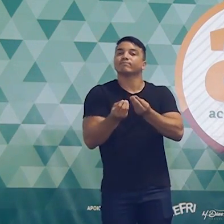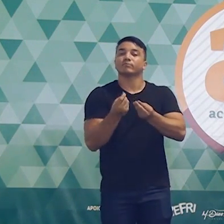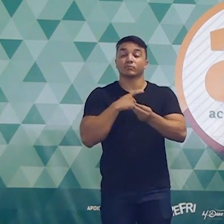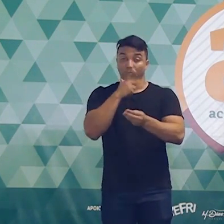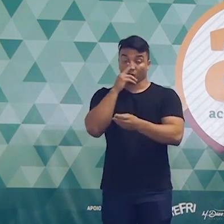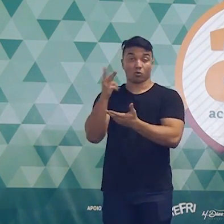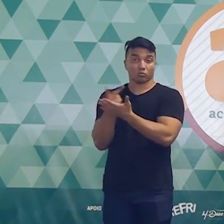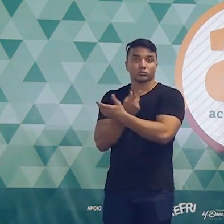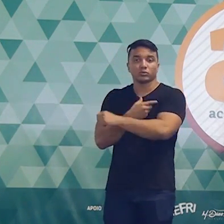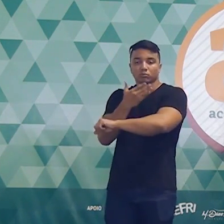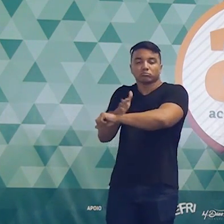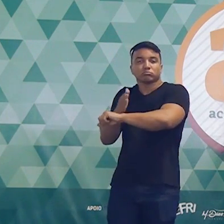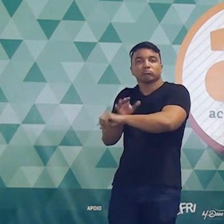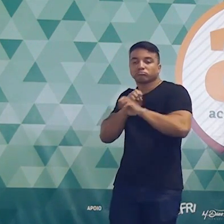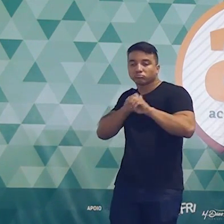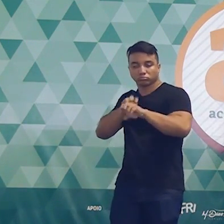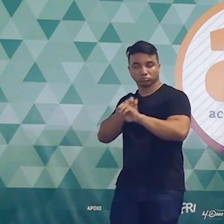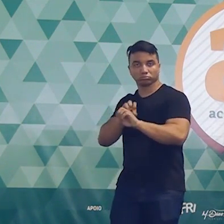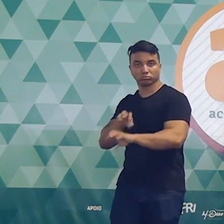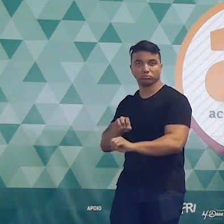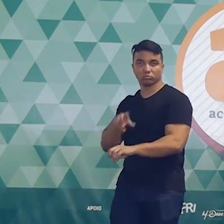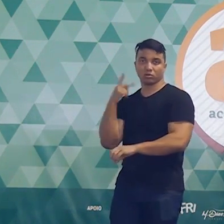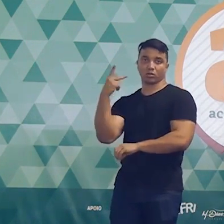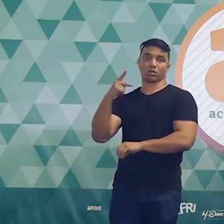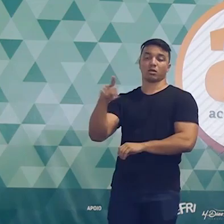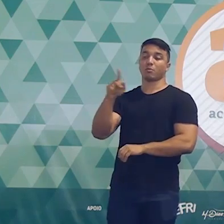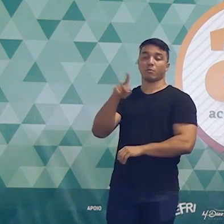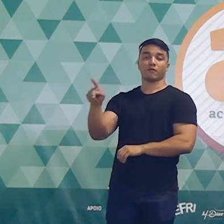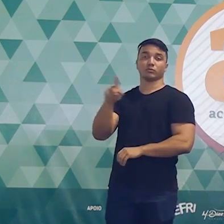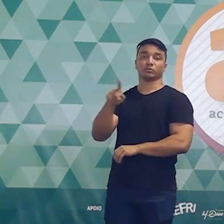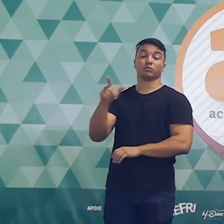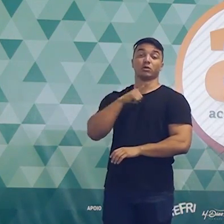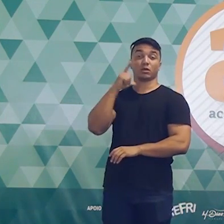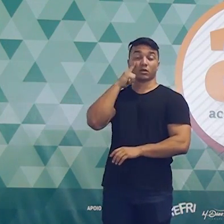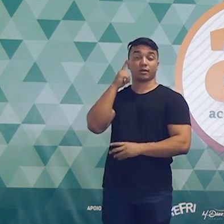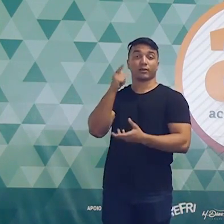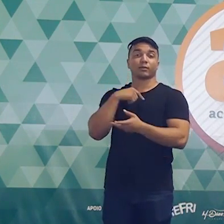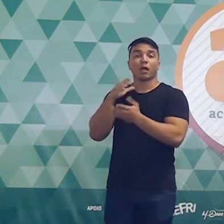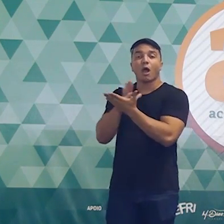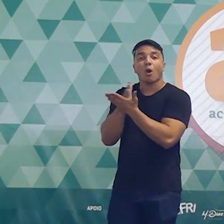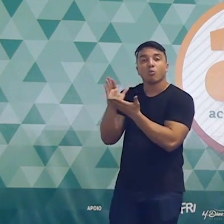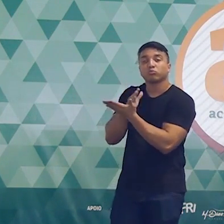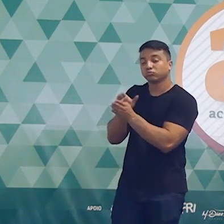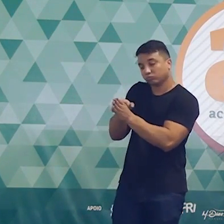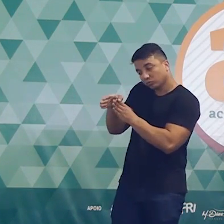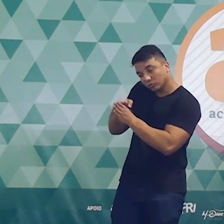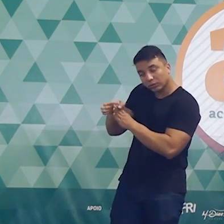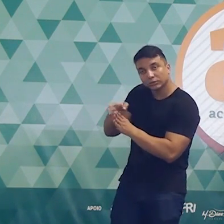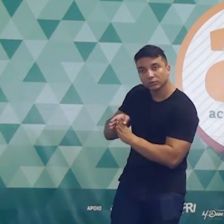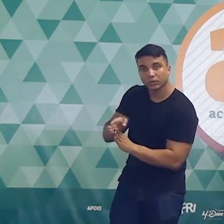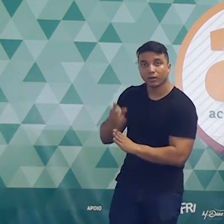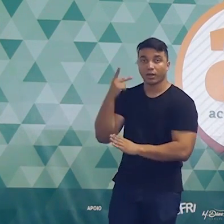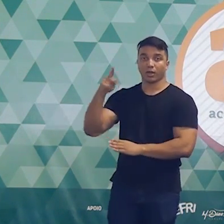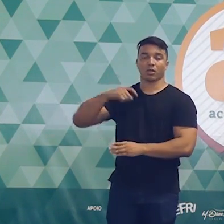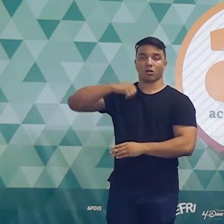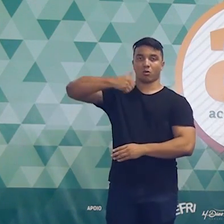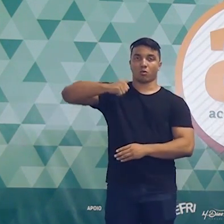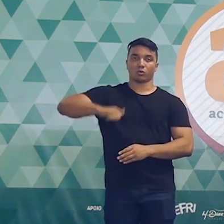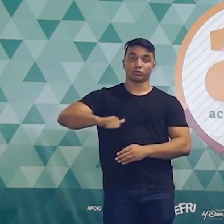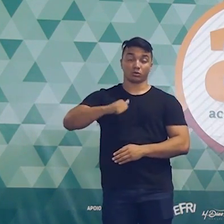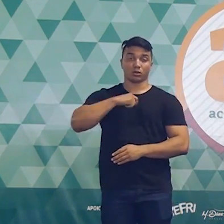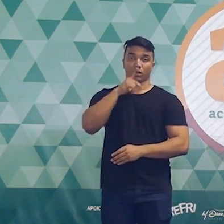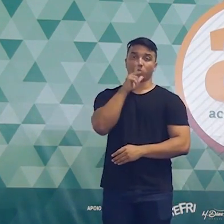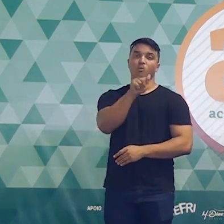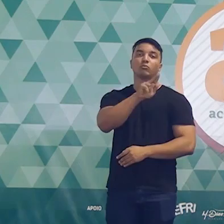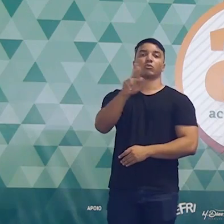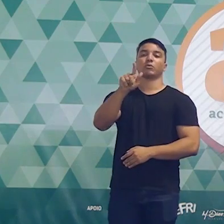Houve um treinamento, uma capacitação desses corretores e algumas orientações foram repassadas para a correção. O guia